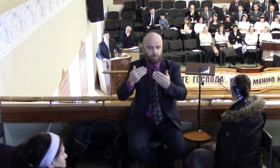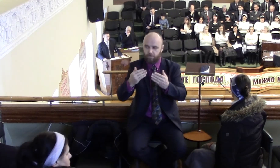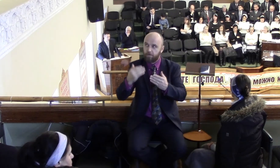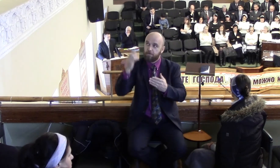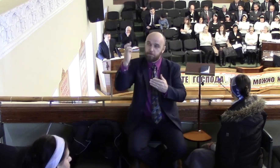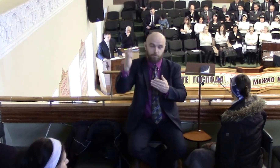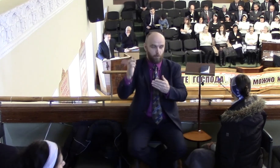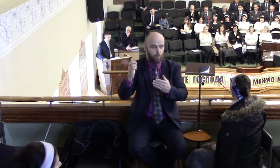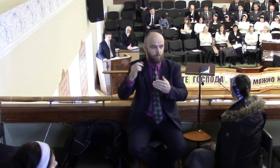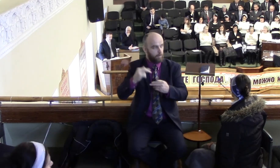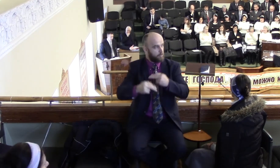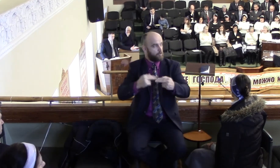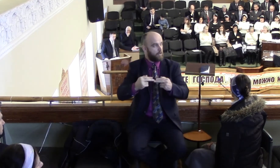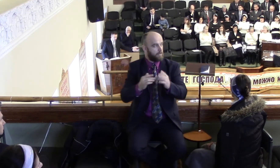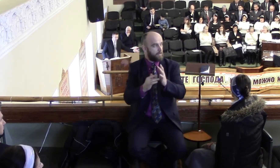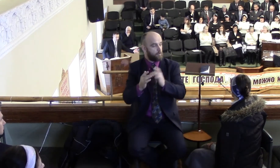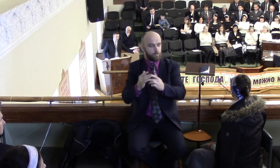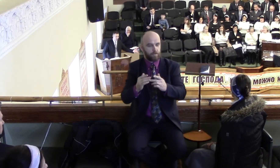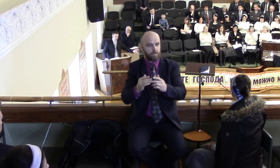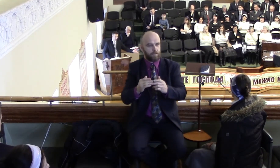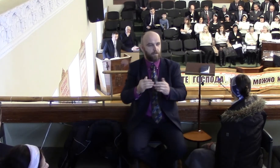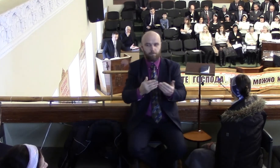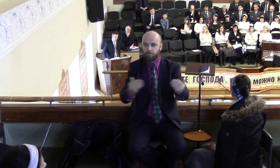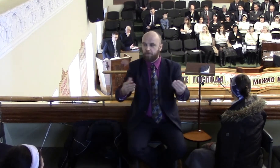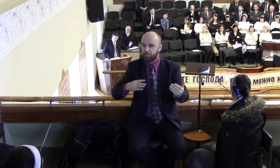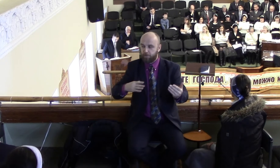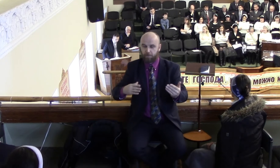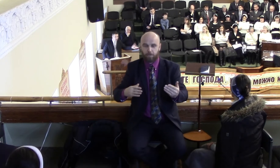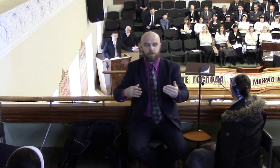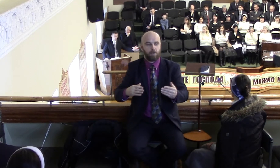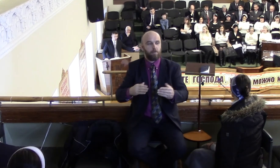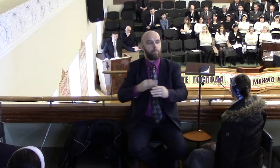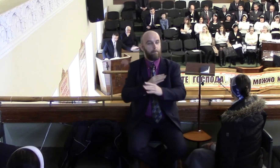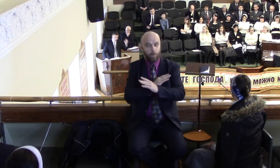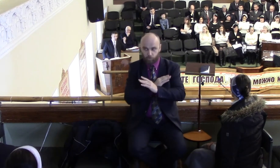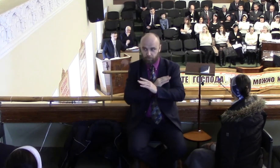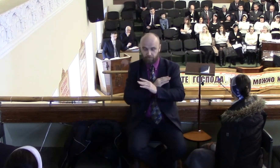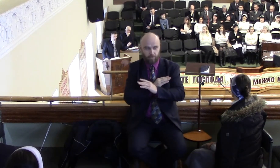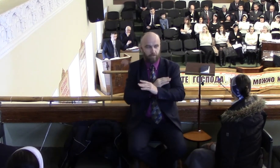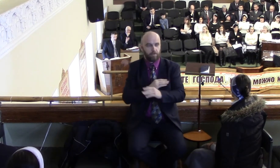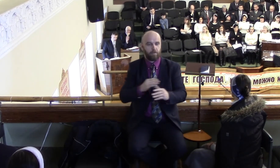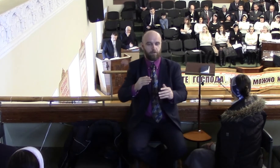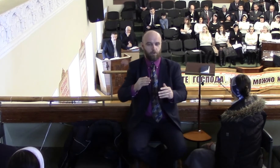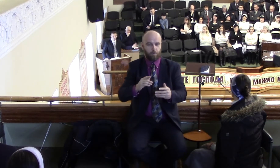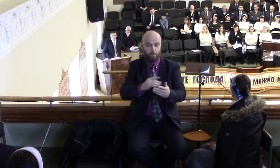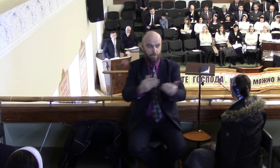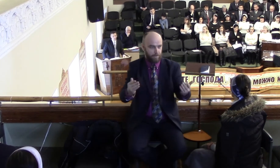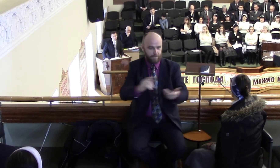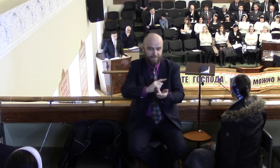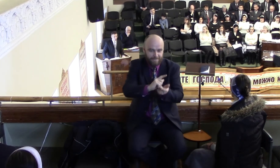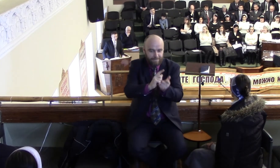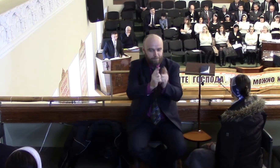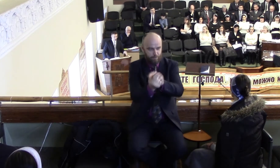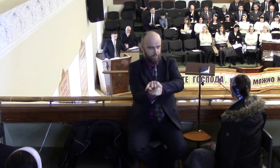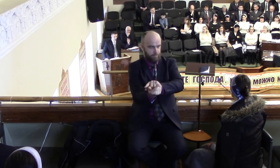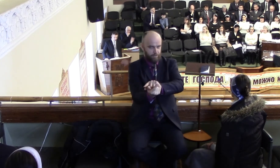1 послании Коринфянам мы прочитали, когда мертвые во Христе воскреснут прежде, но мы потом изменимся. Каждый в своем